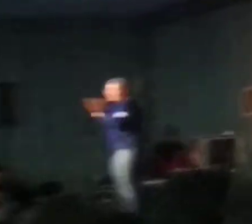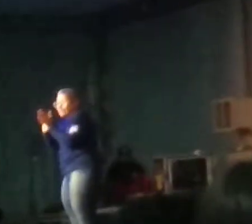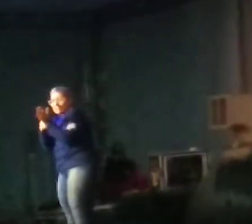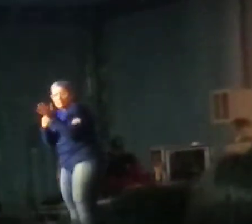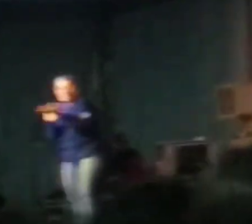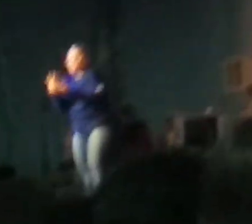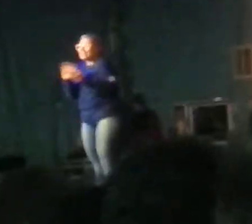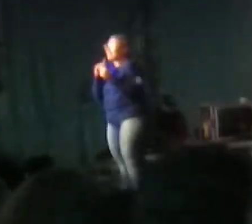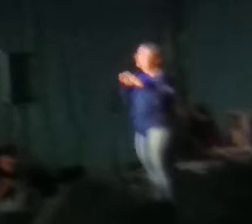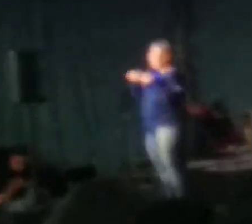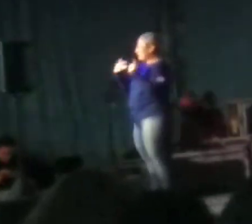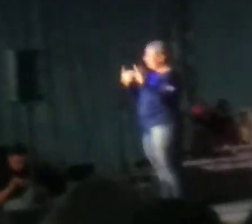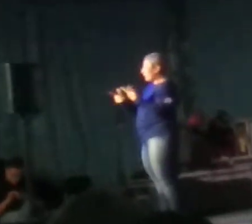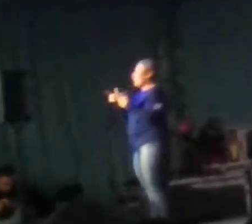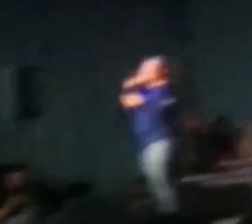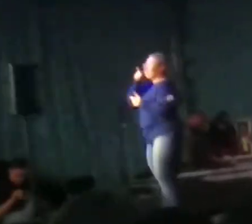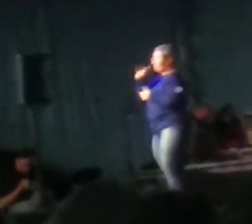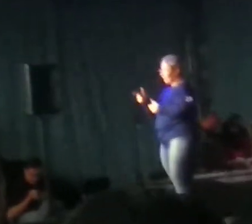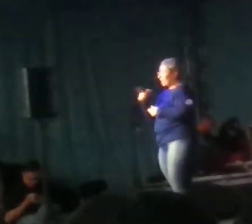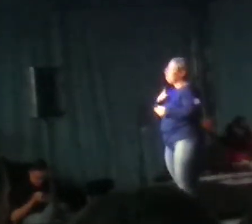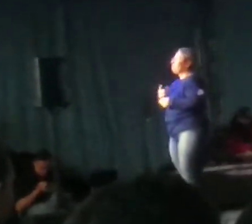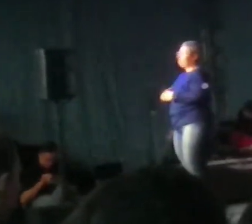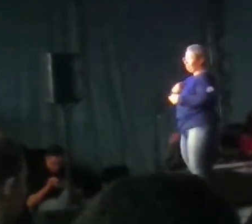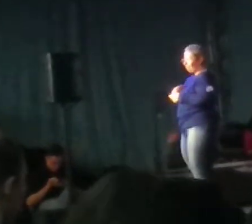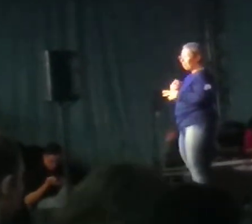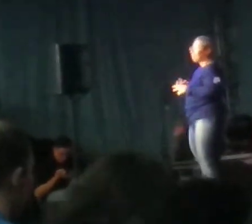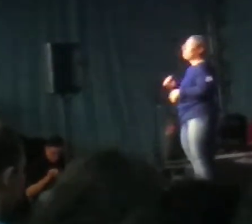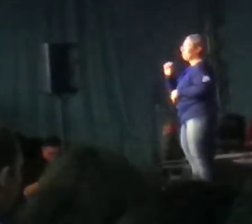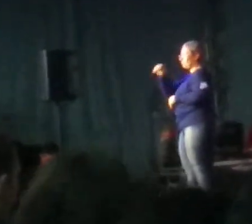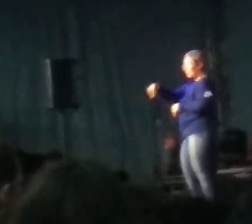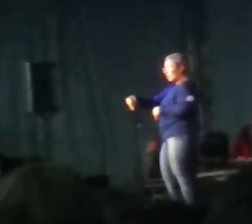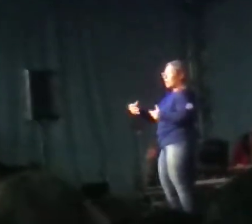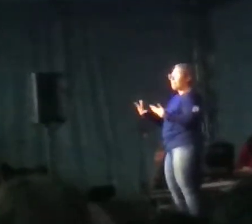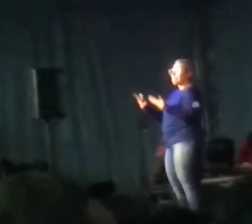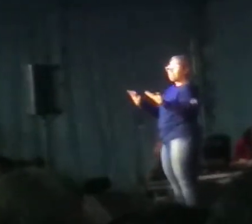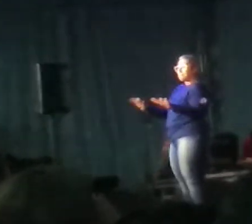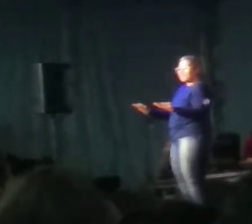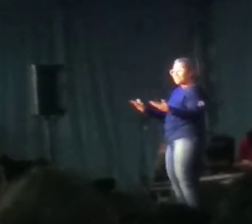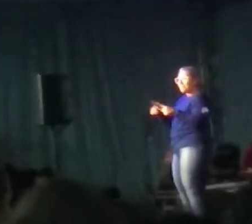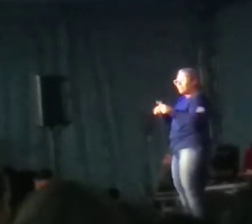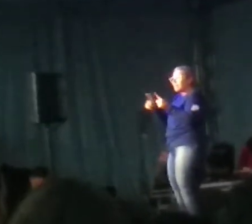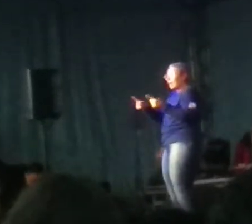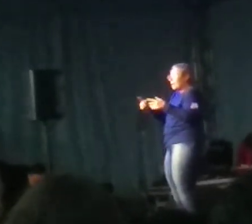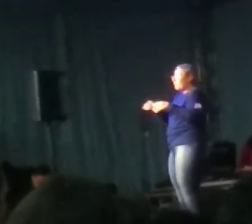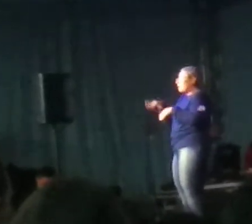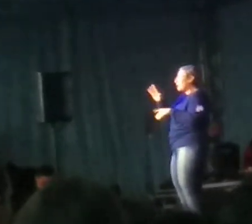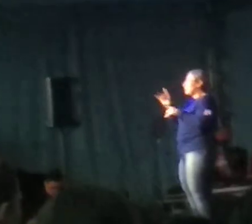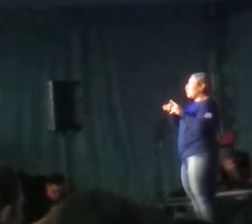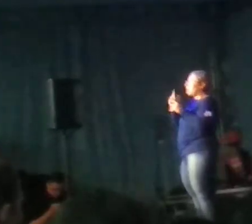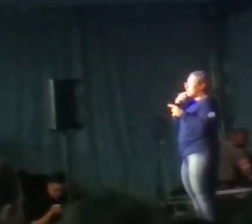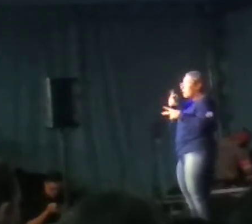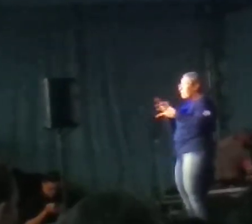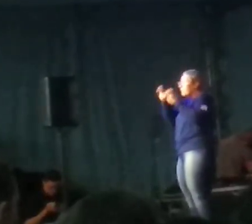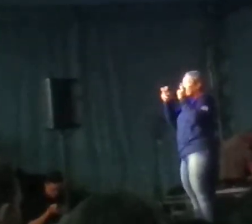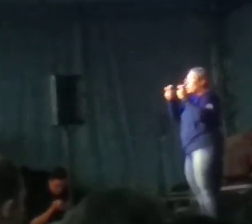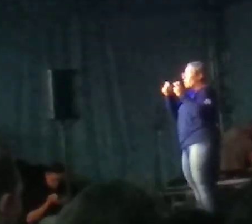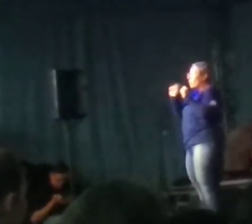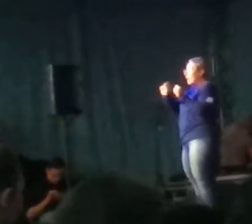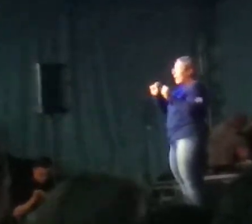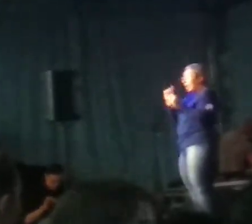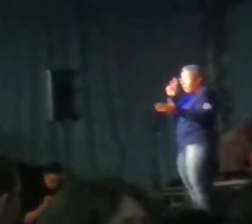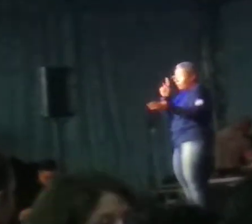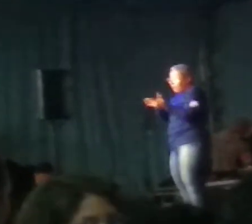Então, o interesse sempre existiu. Ainda mais quando eu vejo uma coisa assim, baseada em